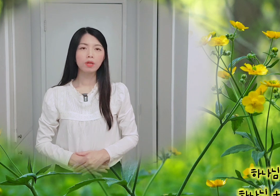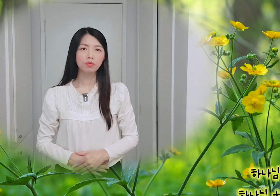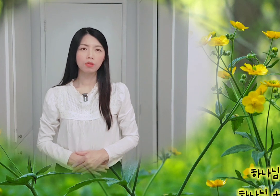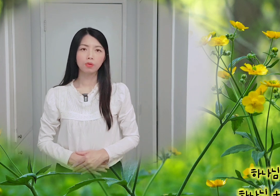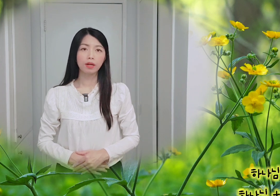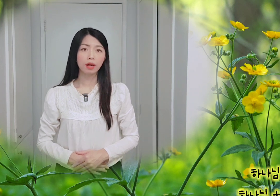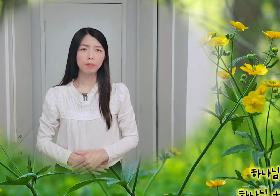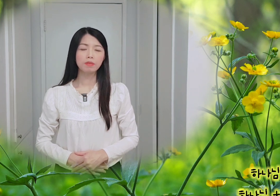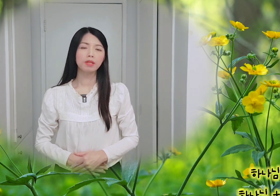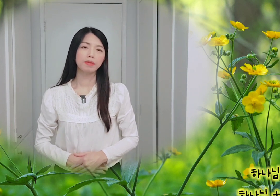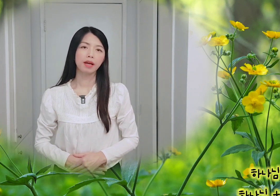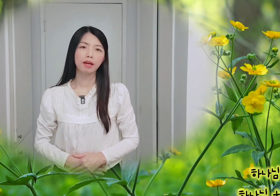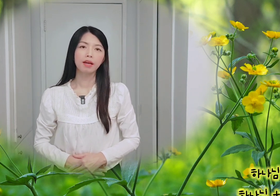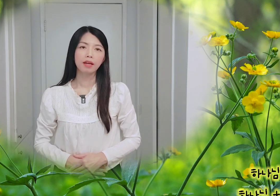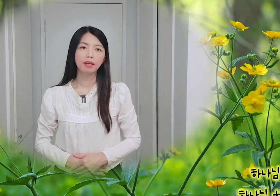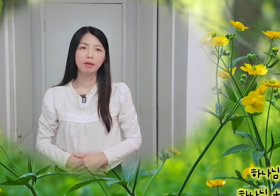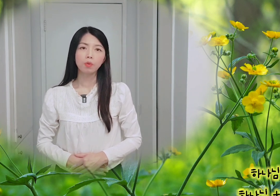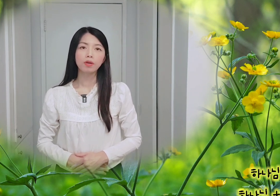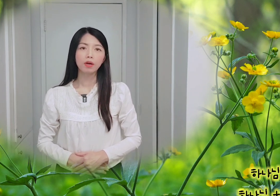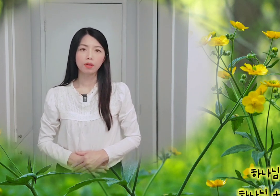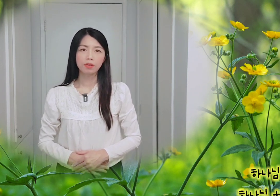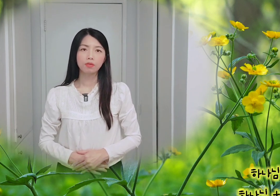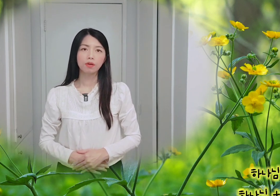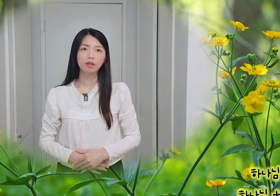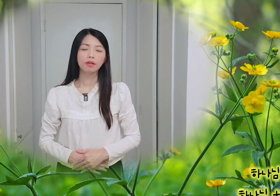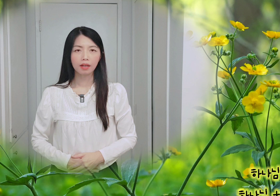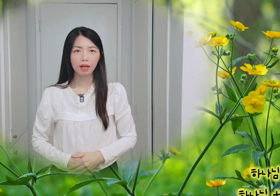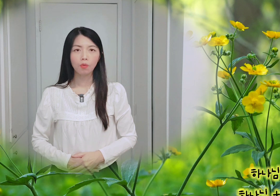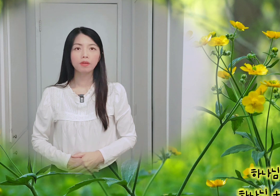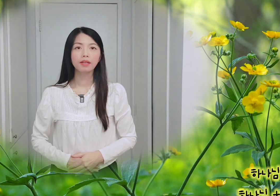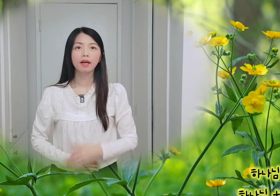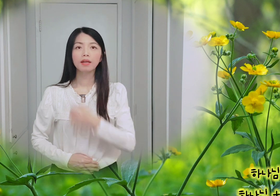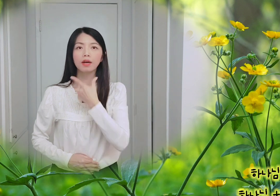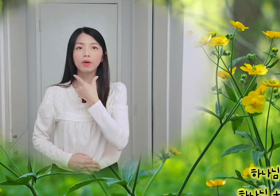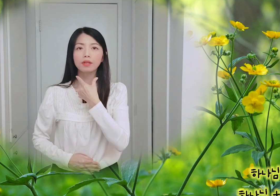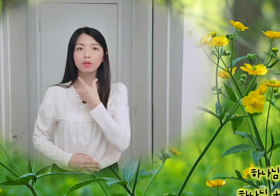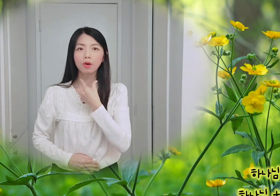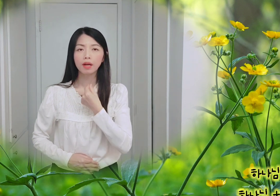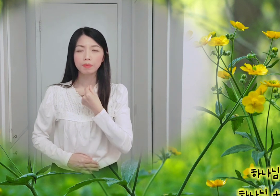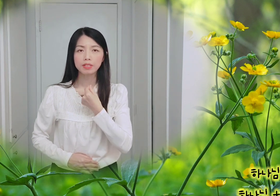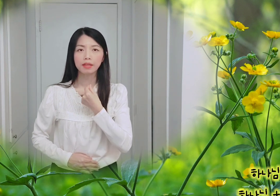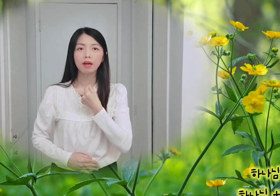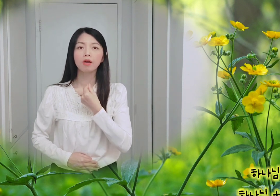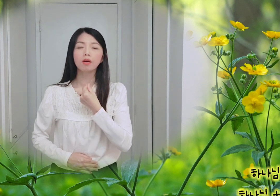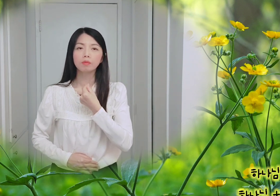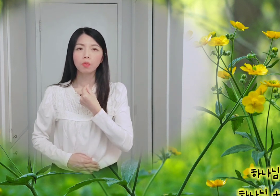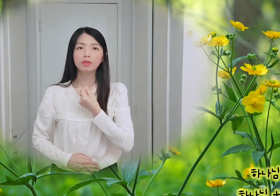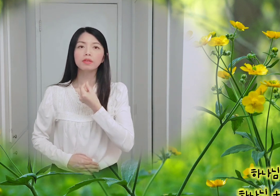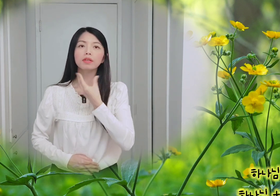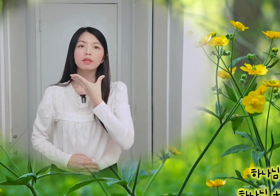수어와 소리 수어 두 개를 합하시면 됩니다. 일단 복이라고 하는 뜻의 수어는 아까 원하다 라고 하는 뜻의 수어랑